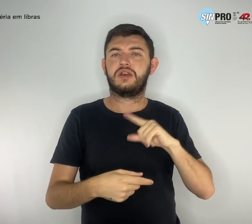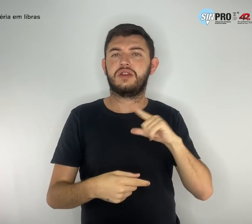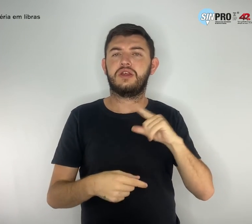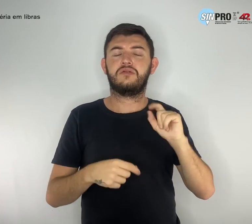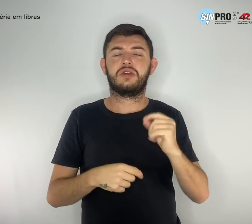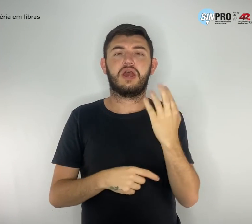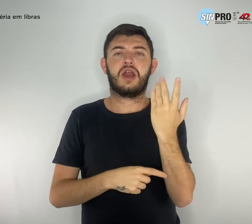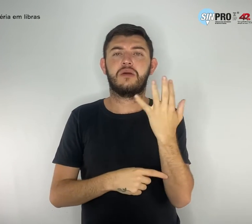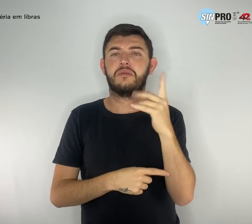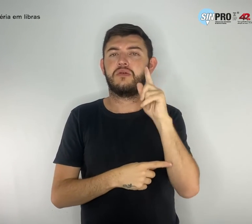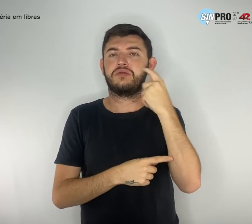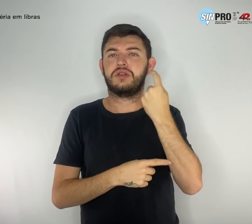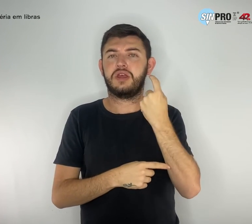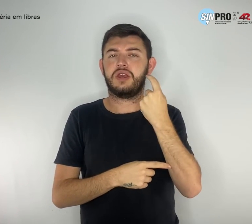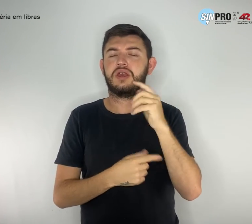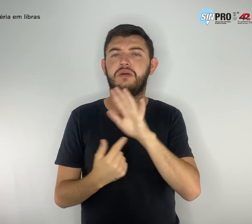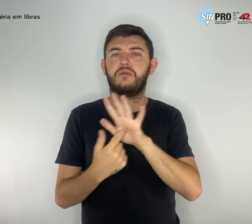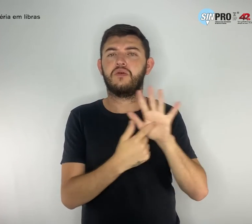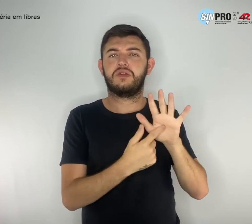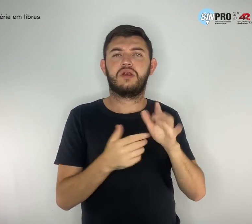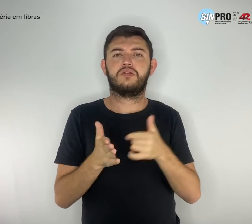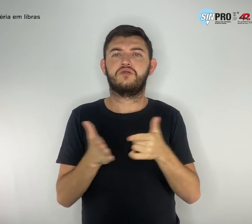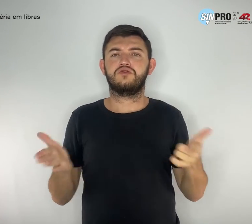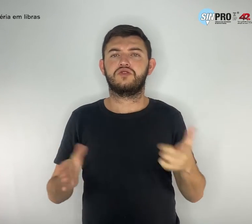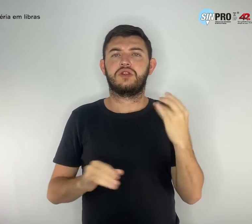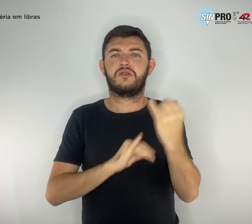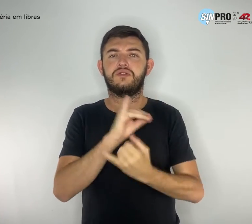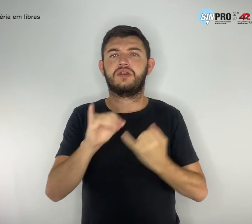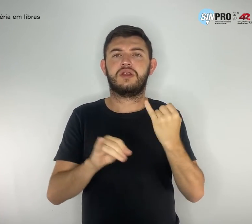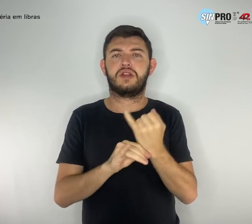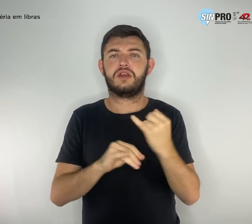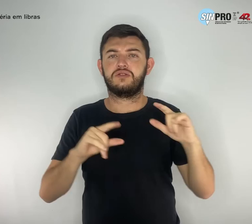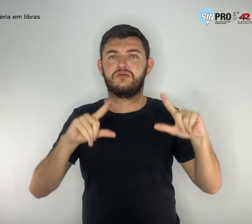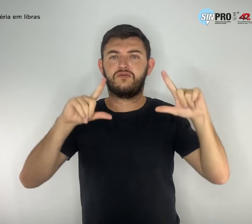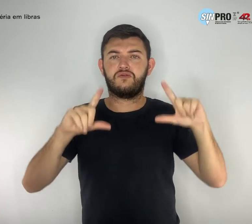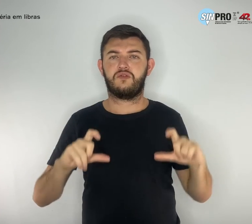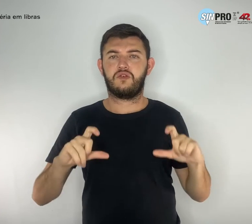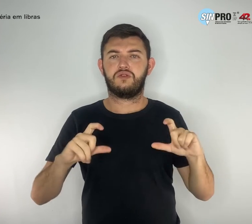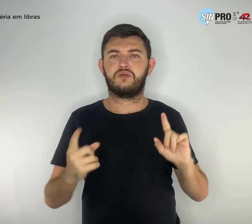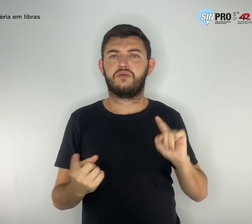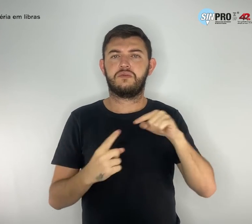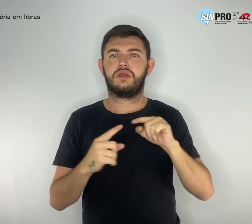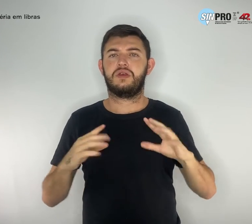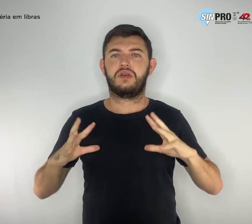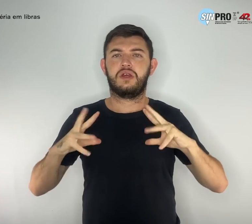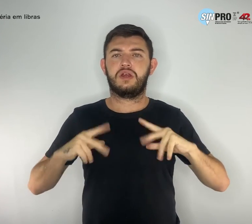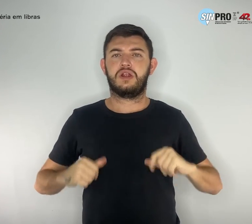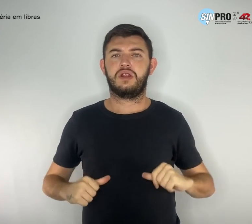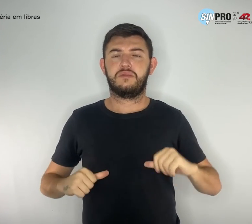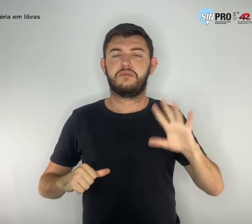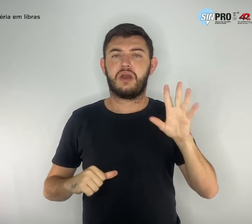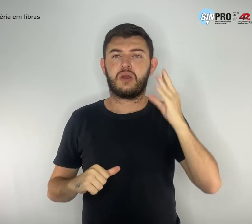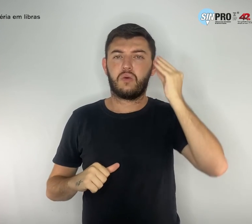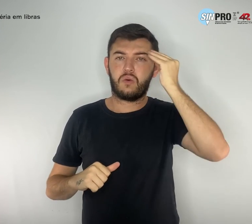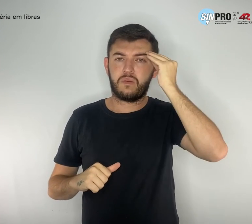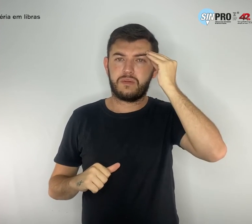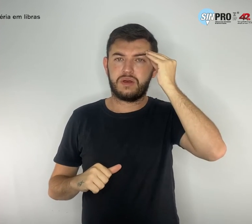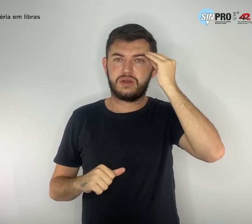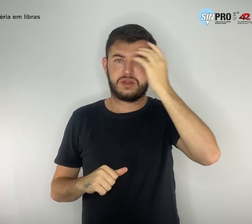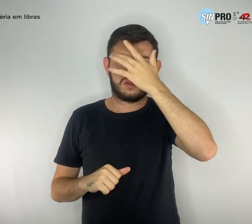do referido jornal eletrônico, servisse para limpar a culpa dos verdadeiros responsáveis pelo clima